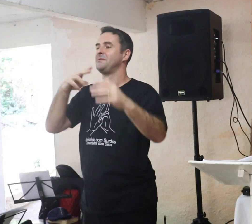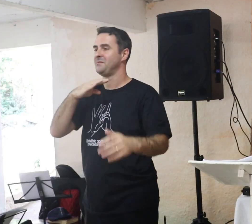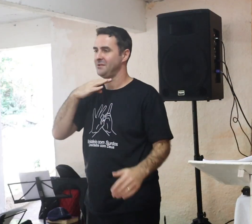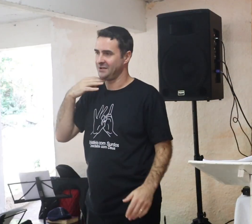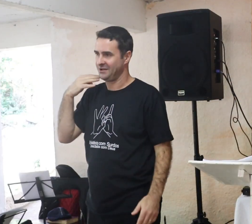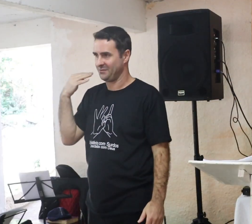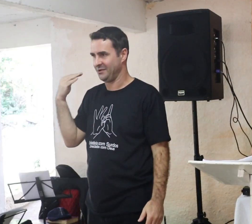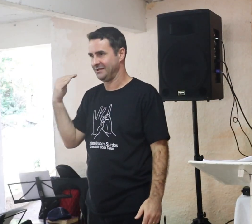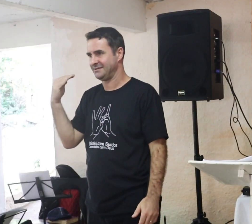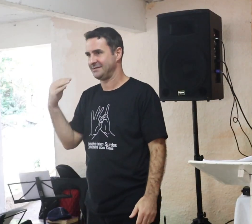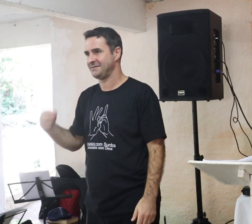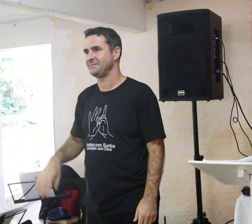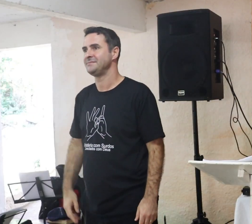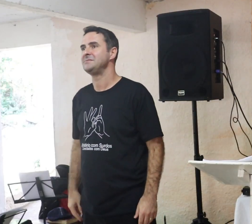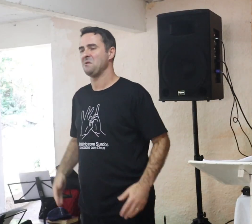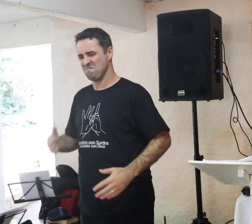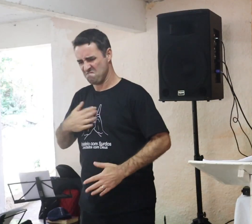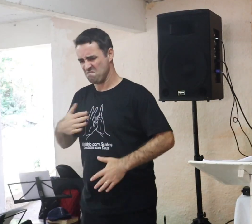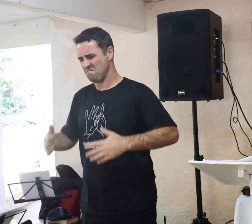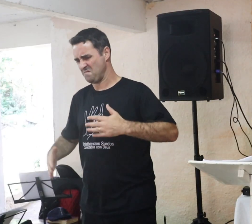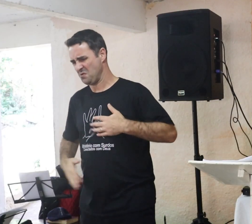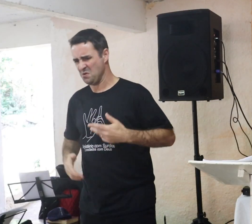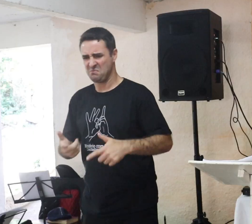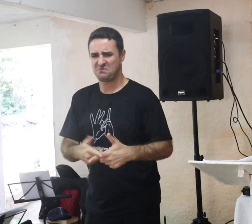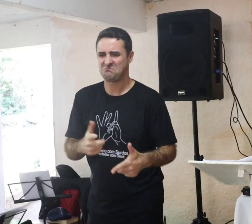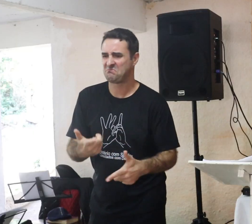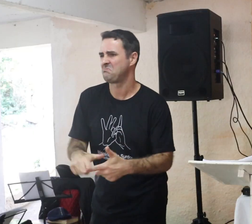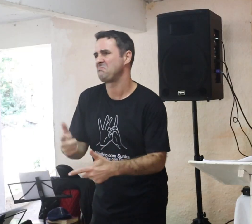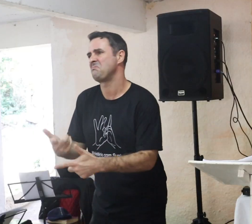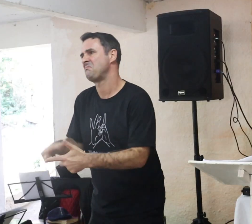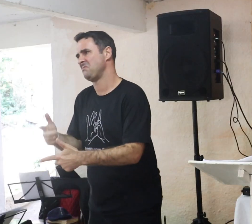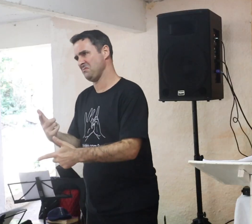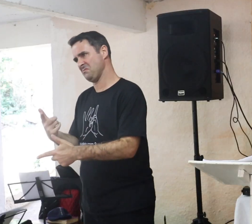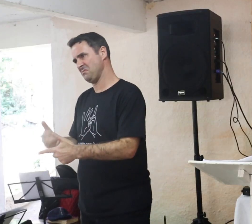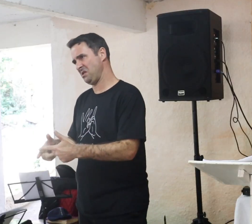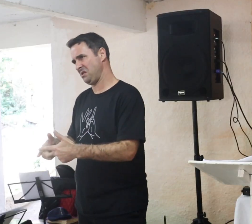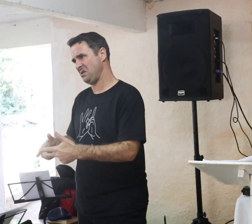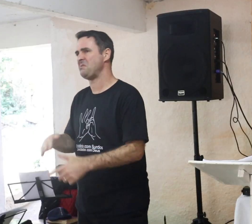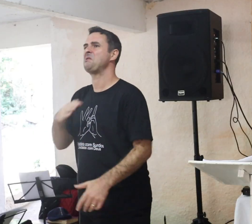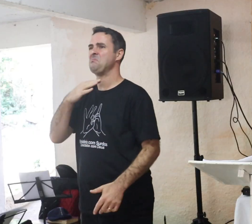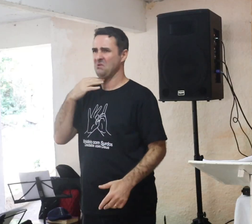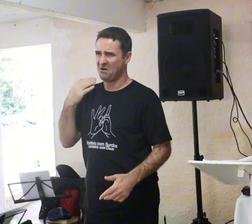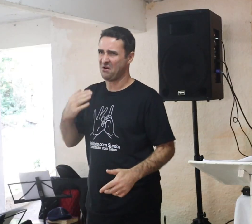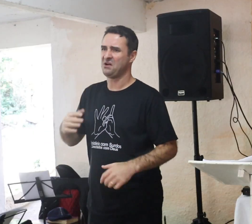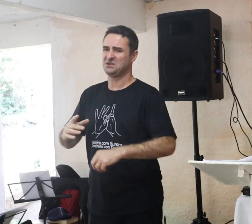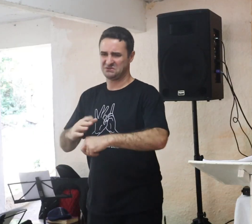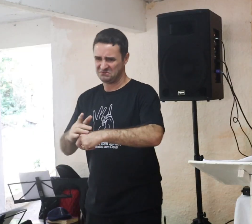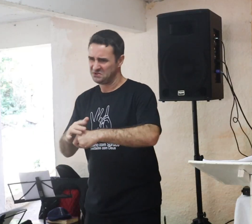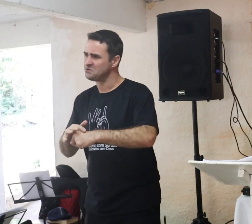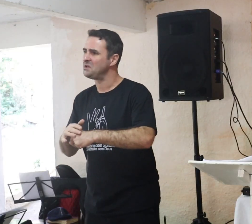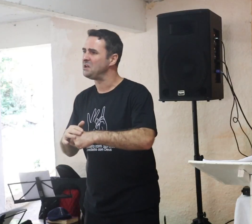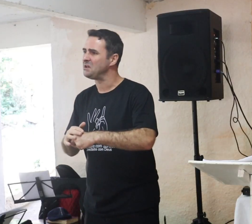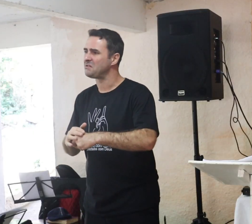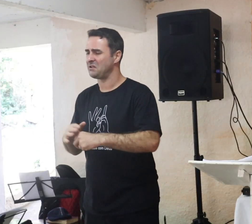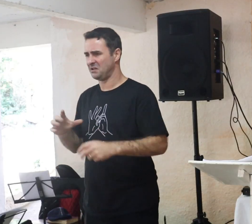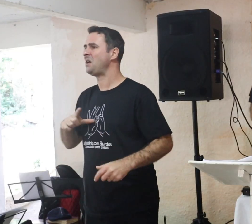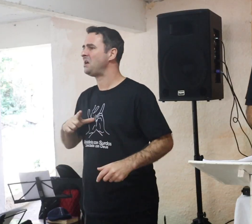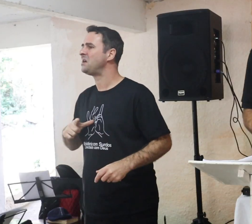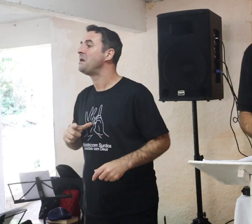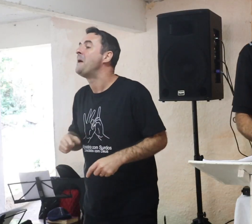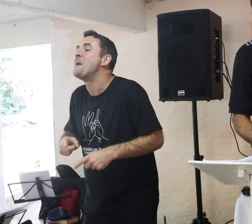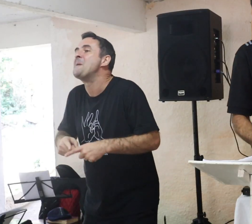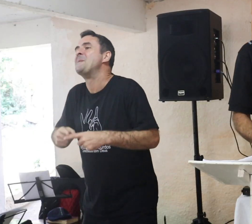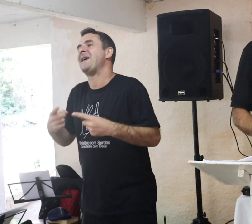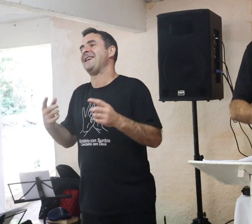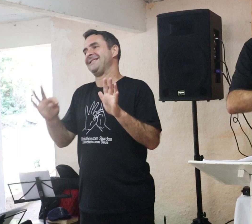Então o problema físico, ele que leva à morte, tudo bem, ele está lá, é um fato, mas o